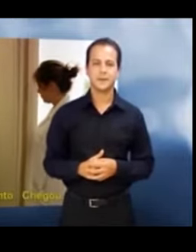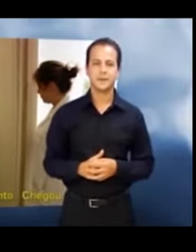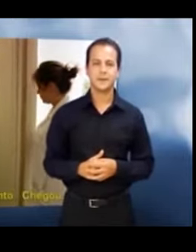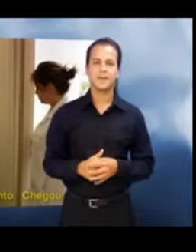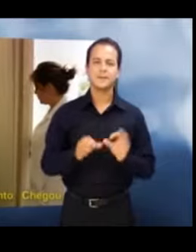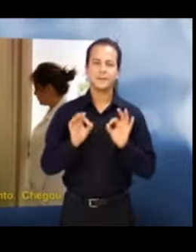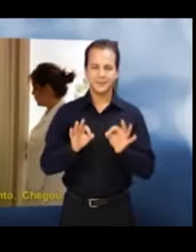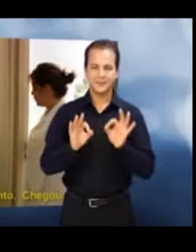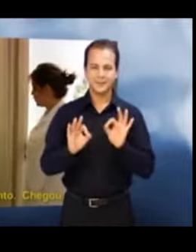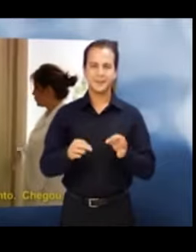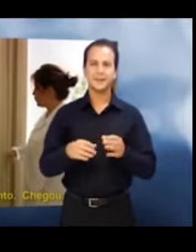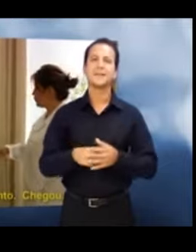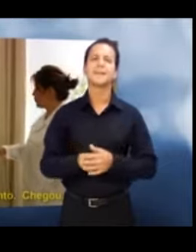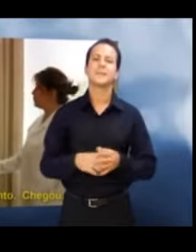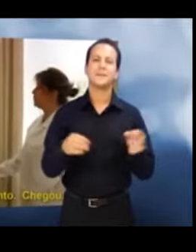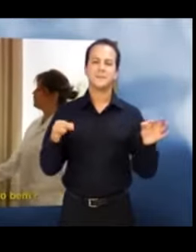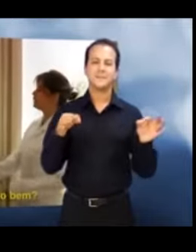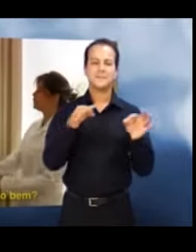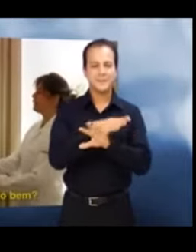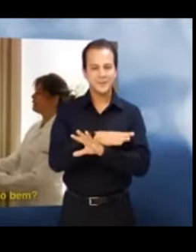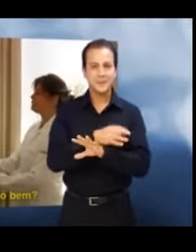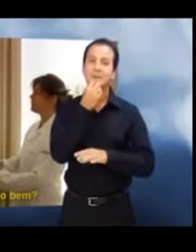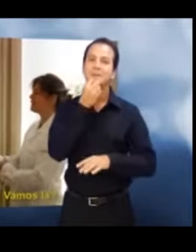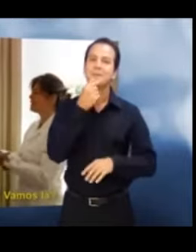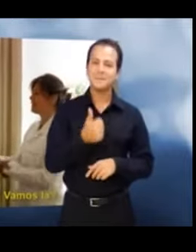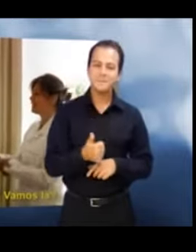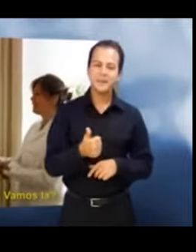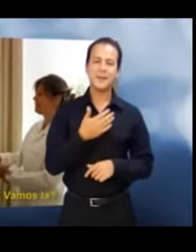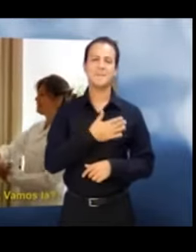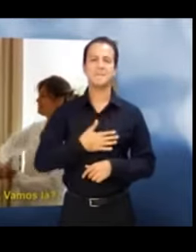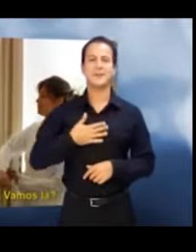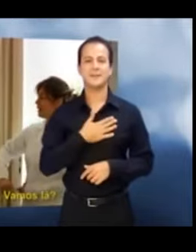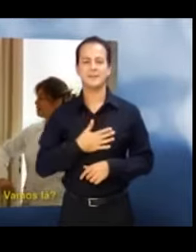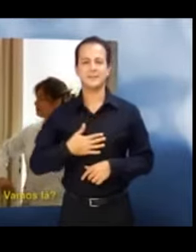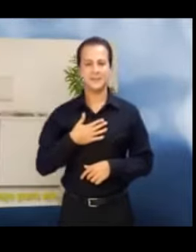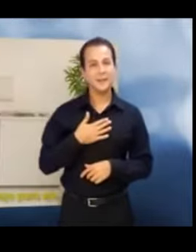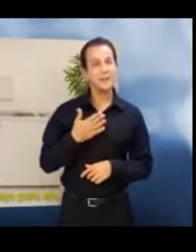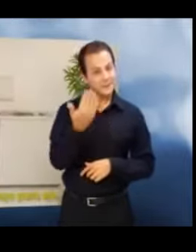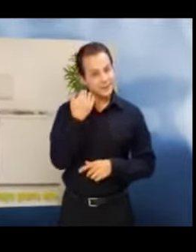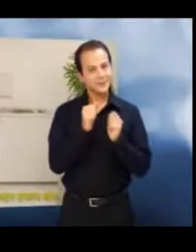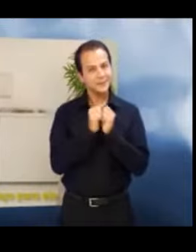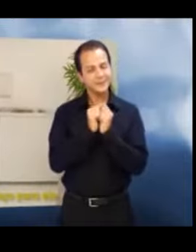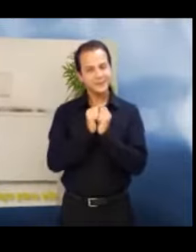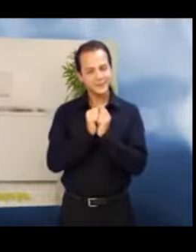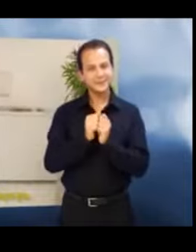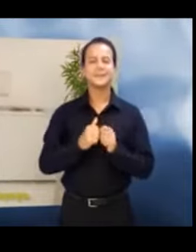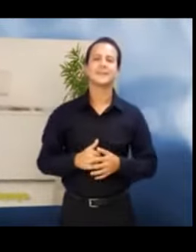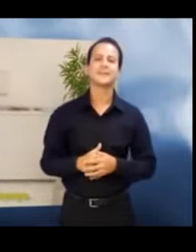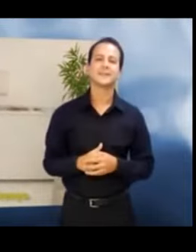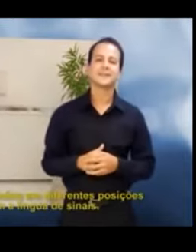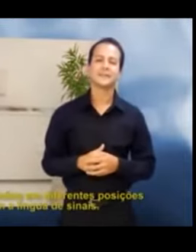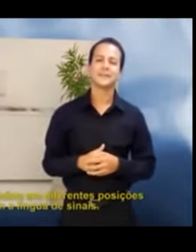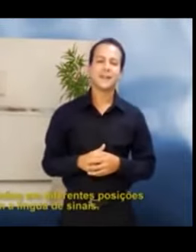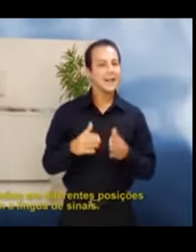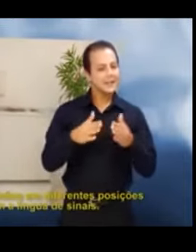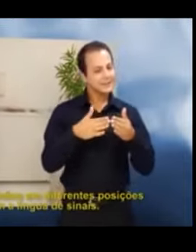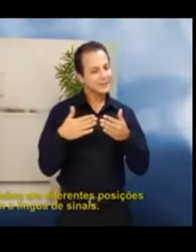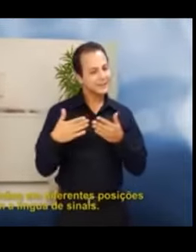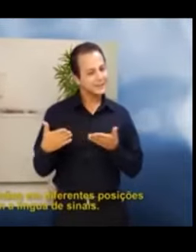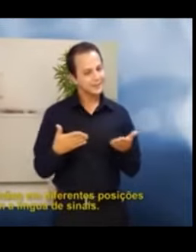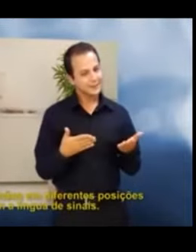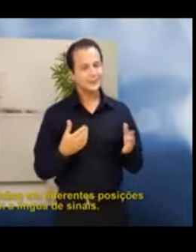Isso, Tinho. Pronto, chegamos. Tudo bem? Tudo bem. Prazer. Tudo Vamos ótimo. Lá? Dá o braço para ele. Licença. Está com um quadro